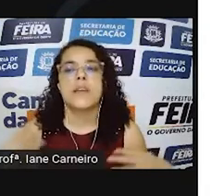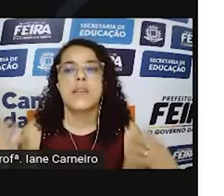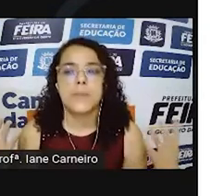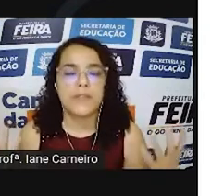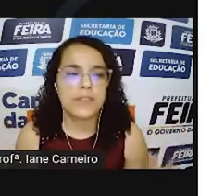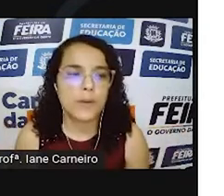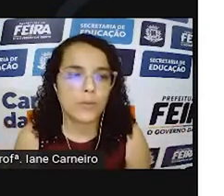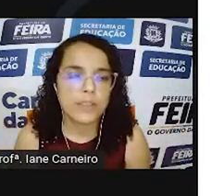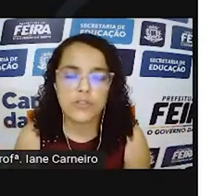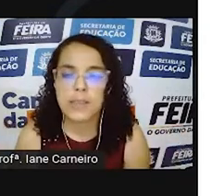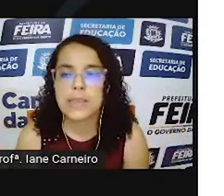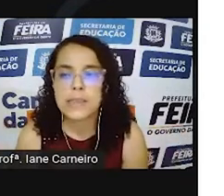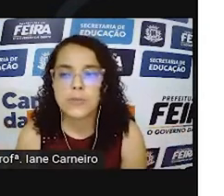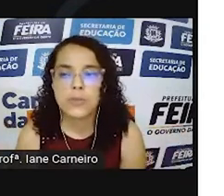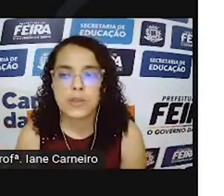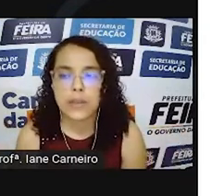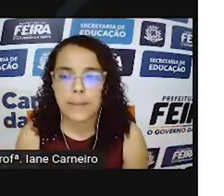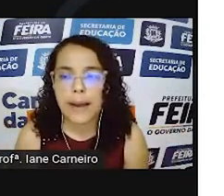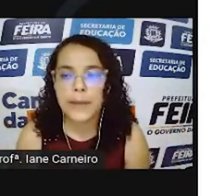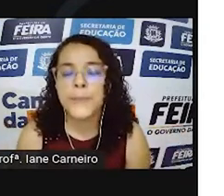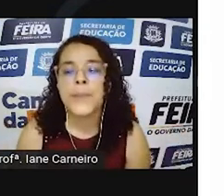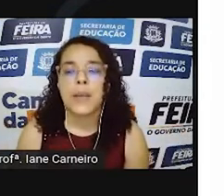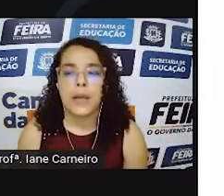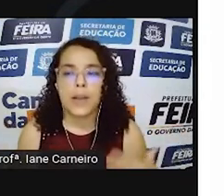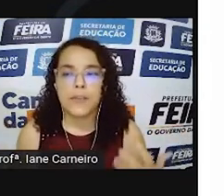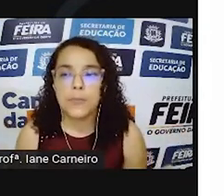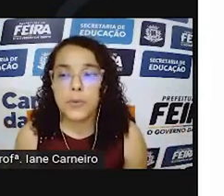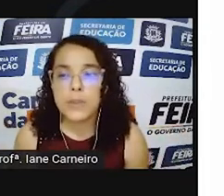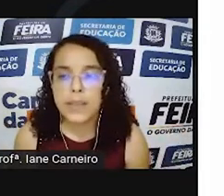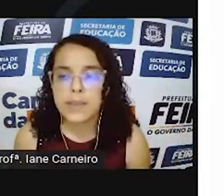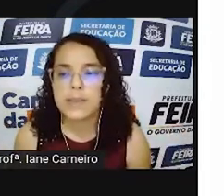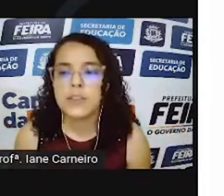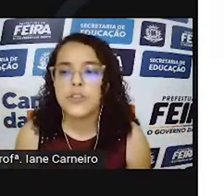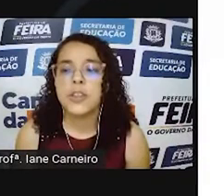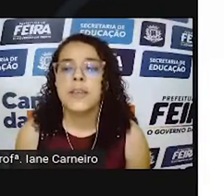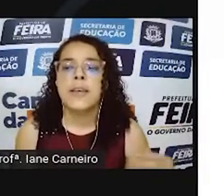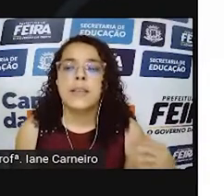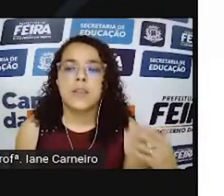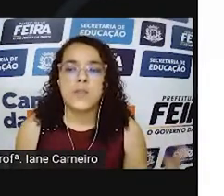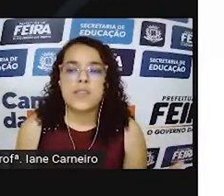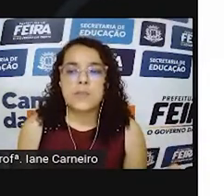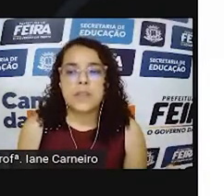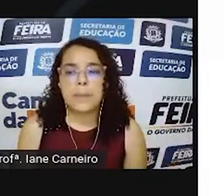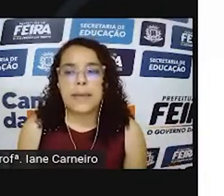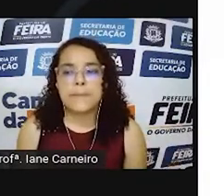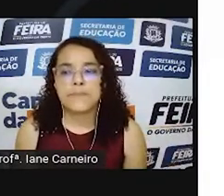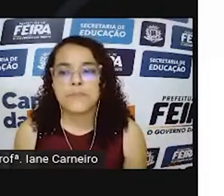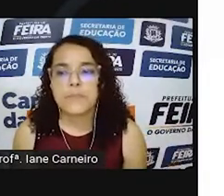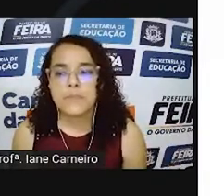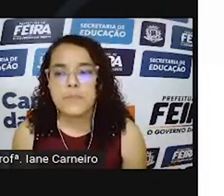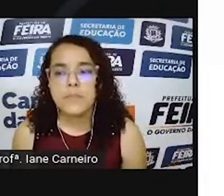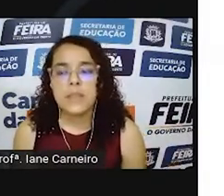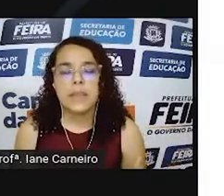para vocês, para fazer uma contextualização do nosso trabalho. É uma live muito interessante. Nós fizemos